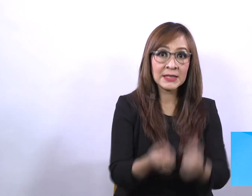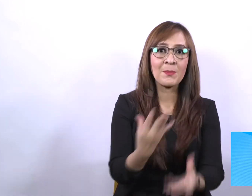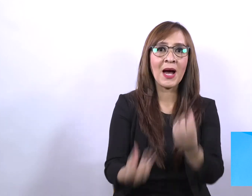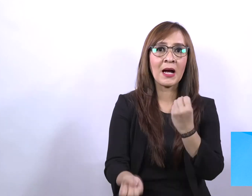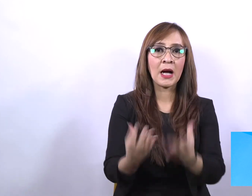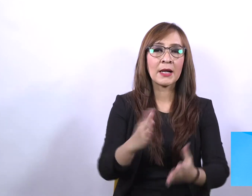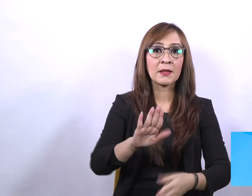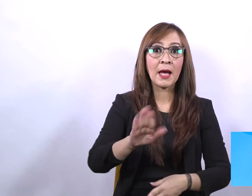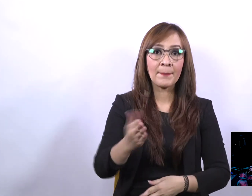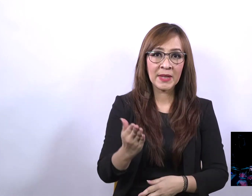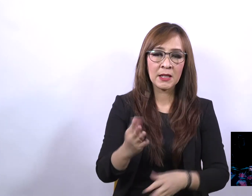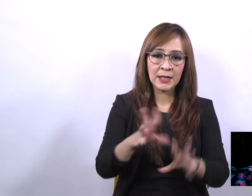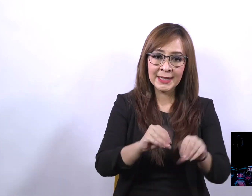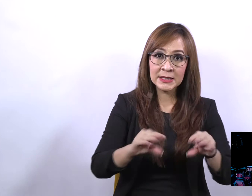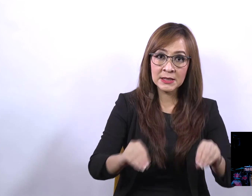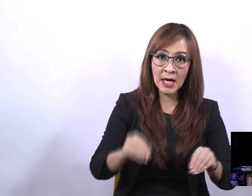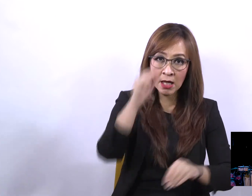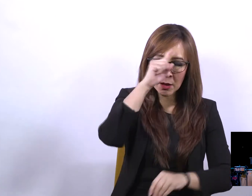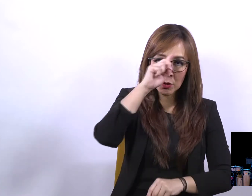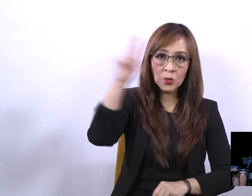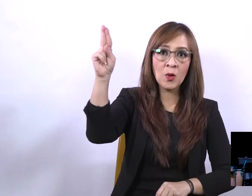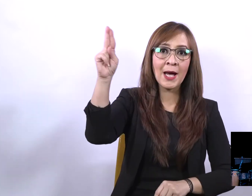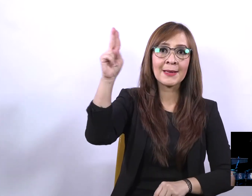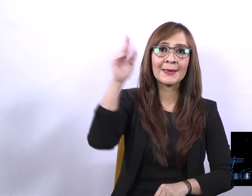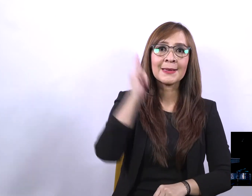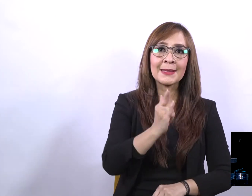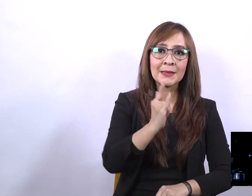pekerjaan tuhan akan berjalan terus